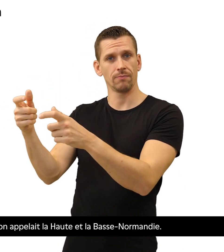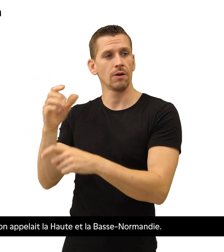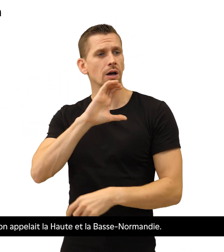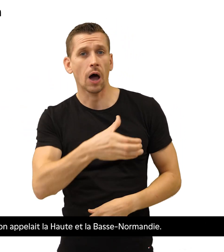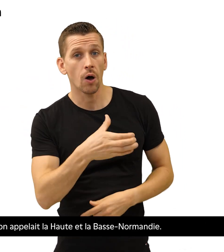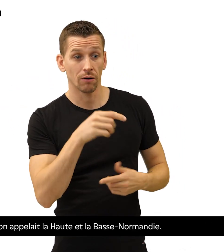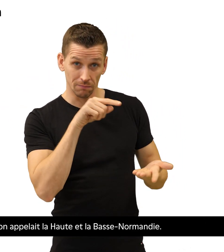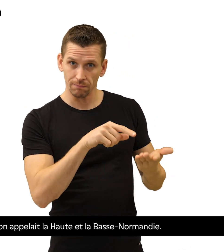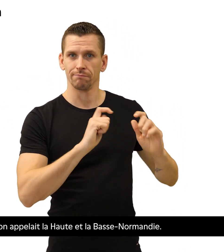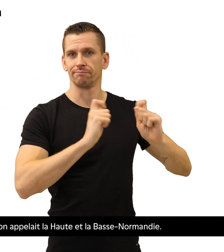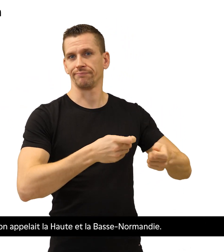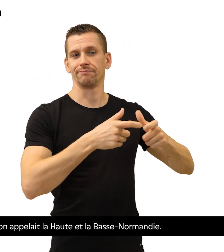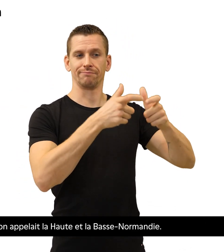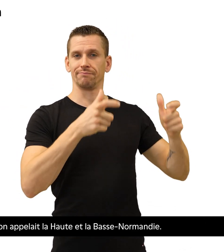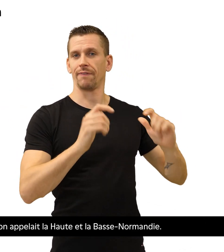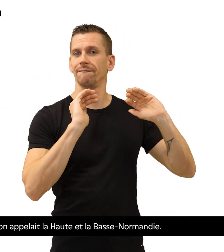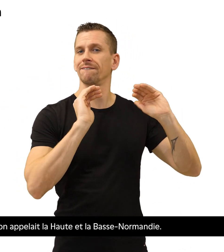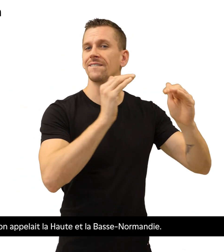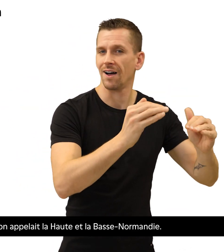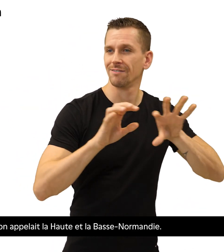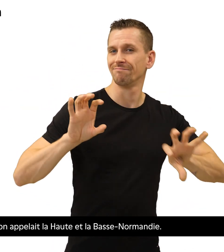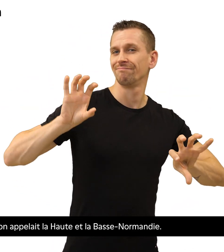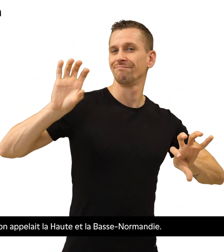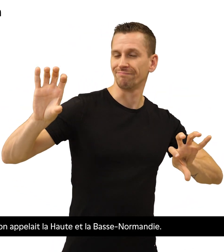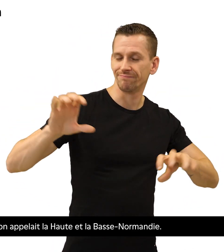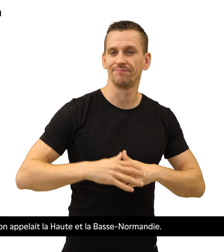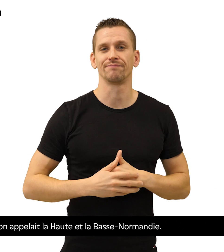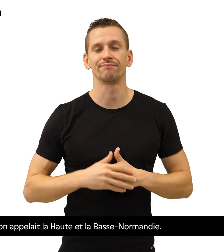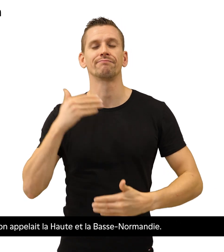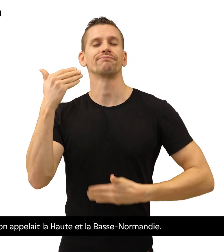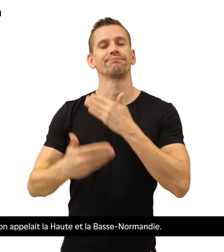absorbant alors ce que l'on appelait la Haute et la Basse Normandie.